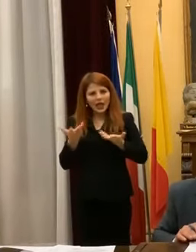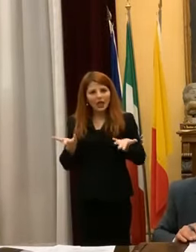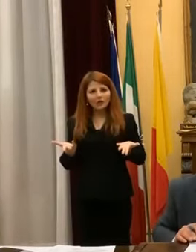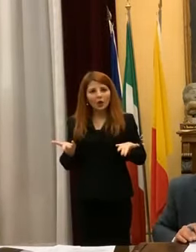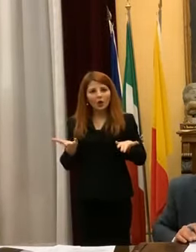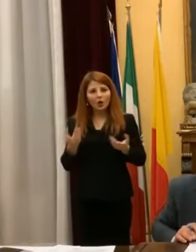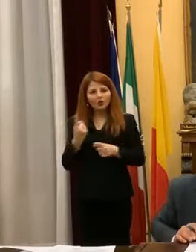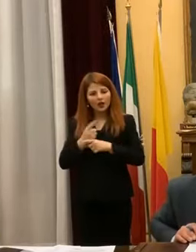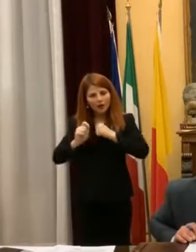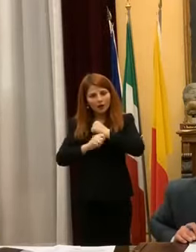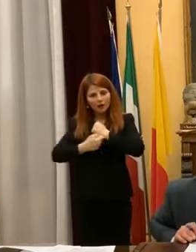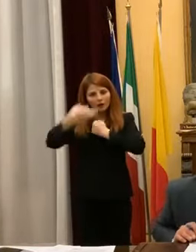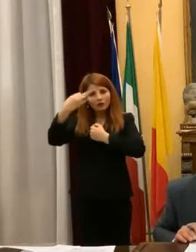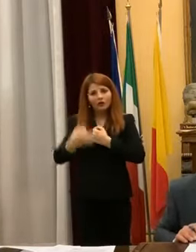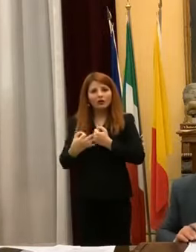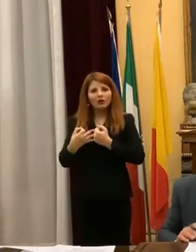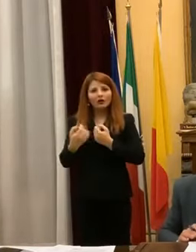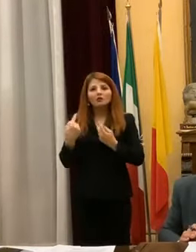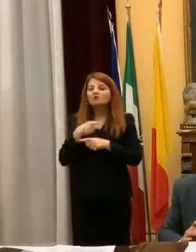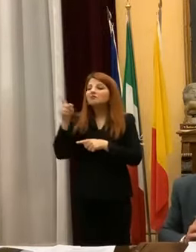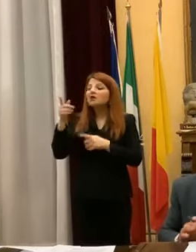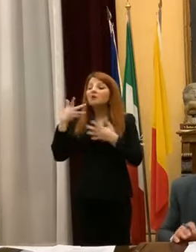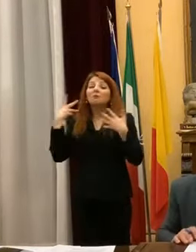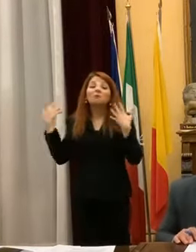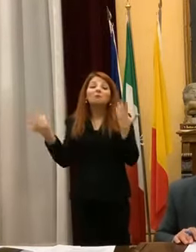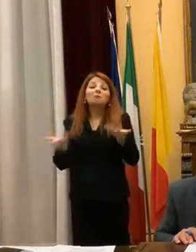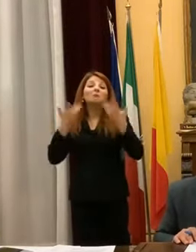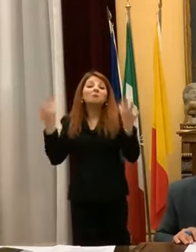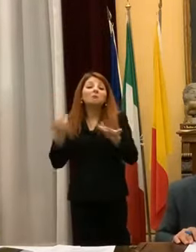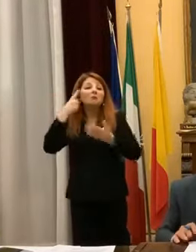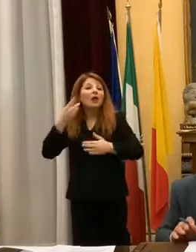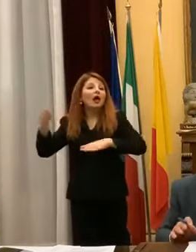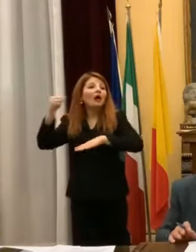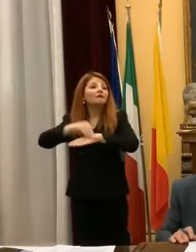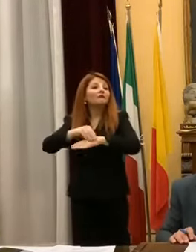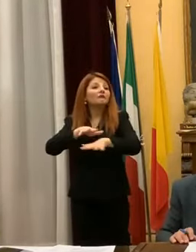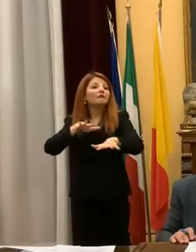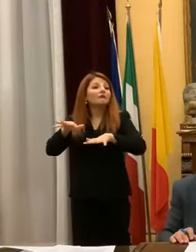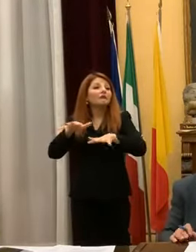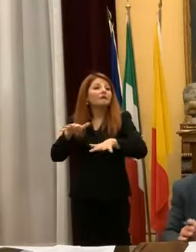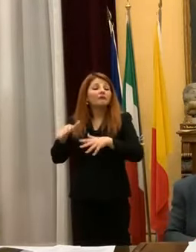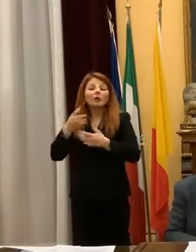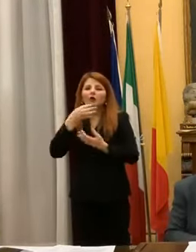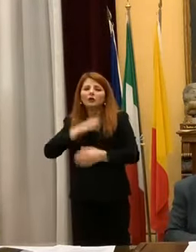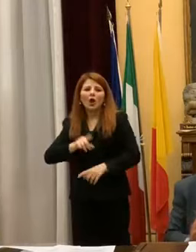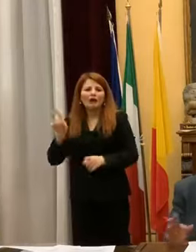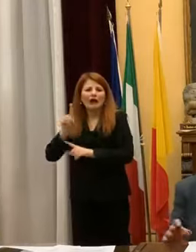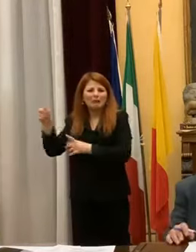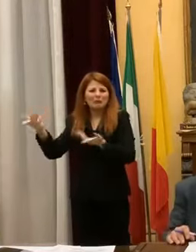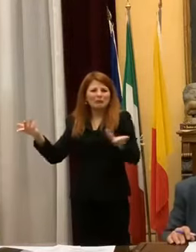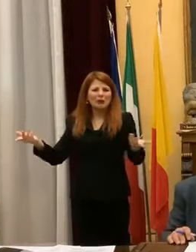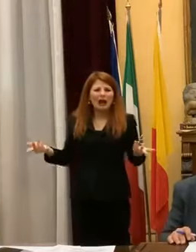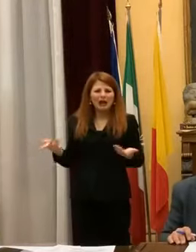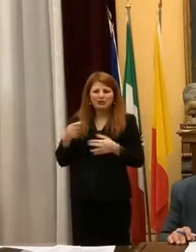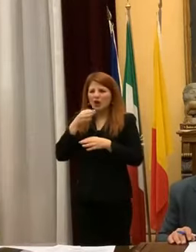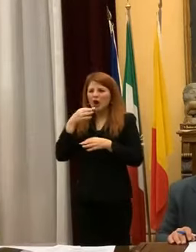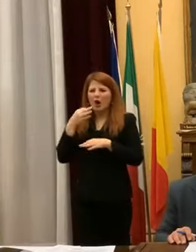questo pressappochismo, da questi soggetti improvvisati, incompetenti, da questa sciatteria.